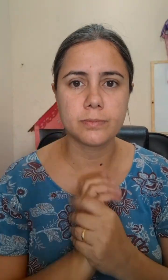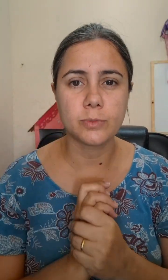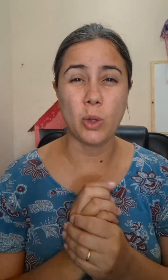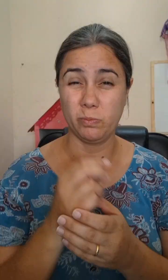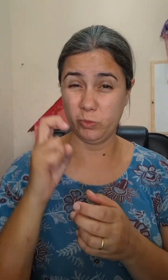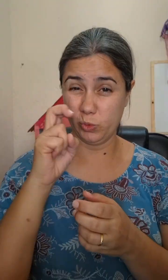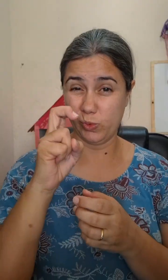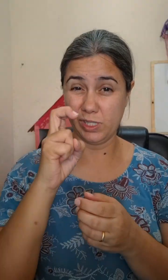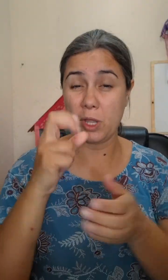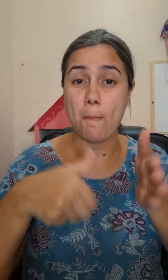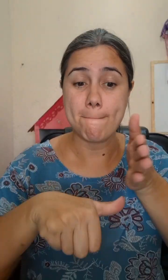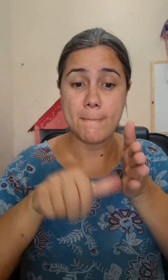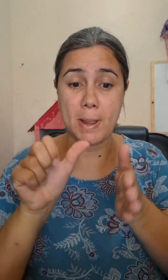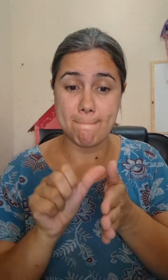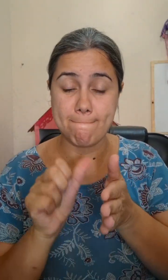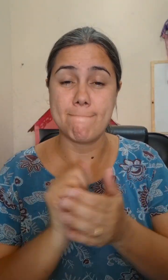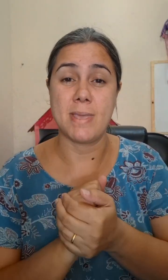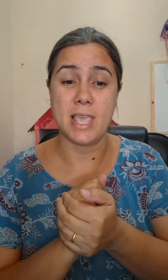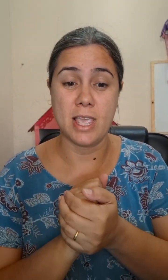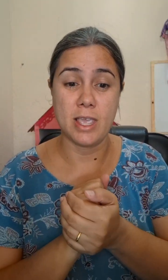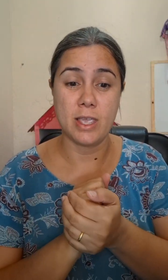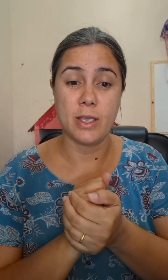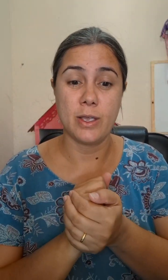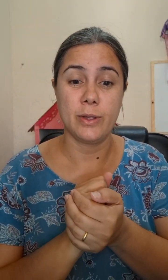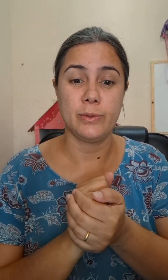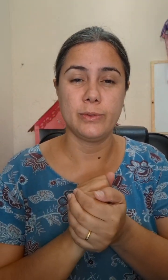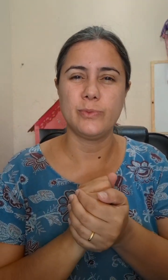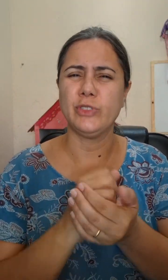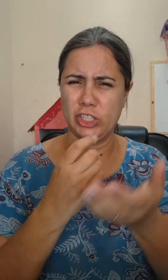Nos 5 primeiros dias da criação,